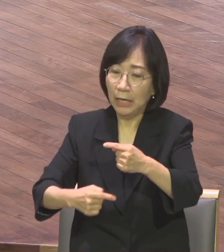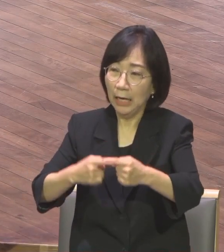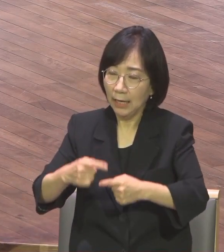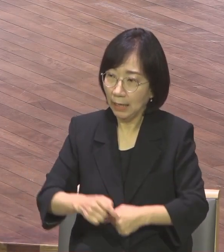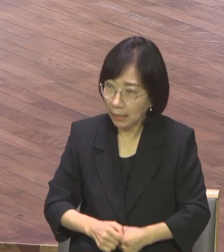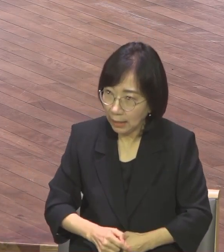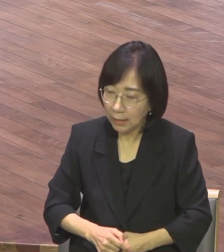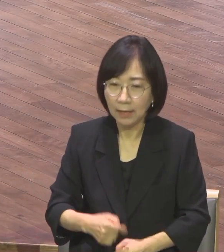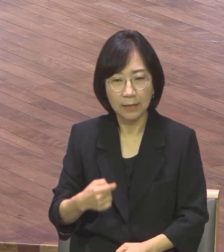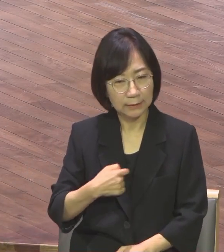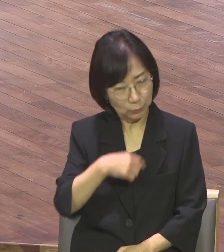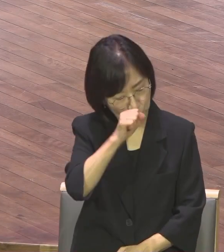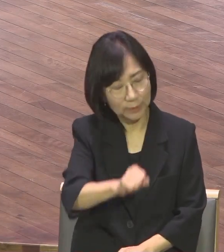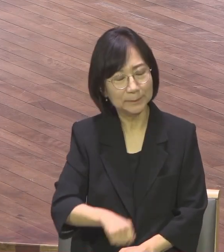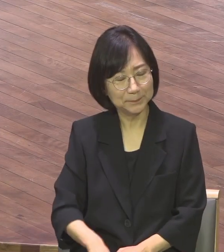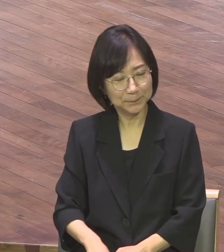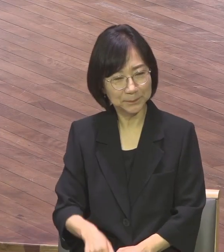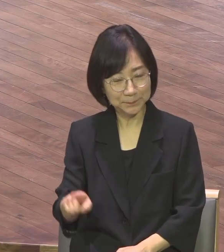사람 좋아해요.